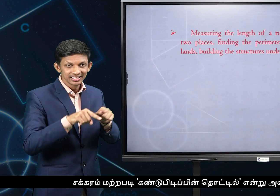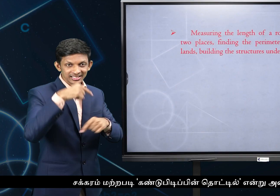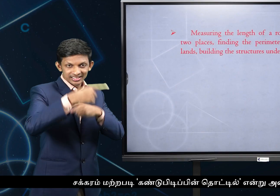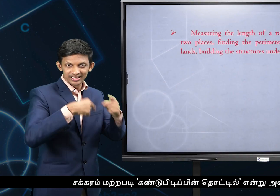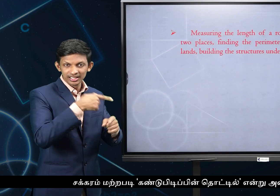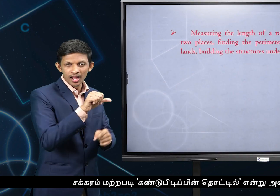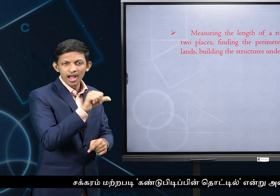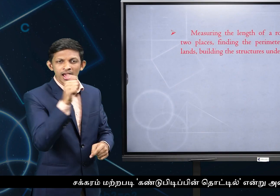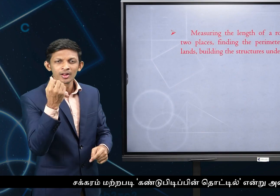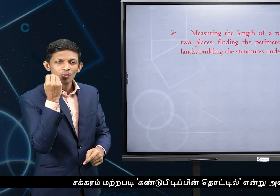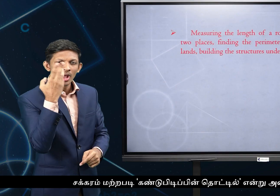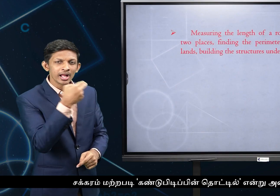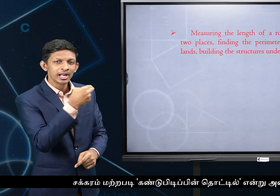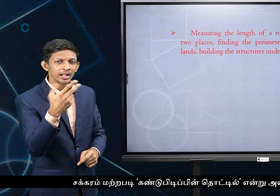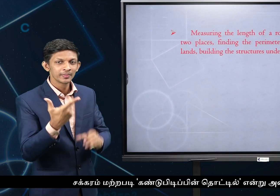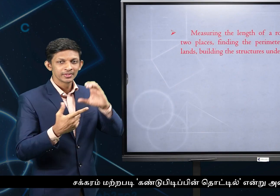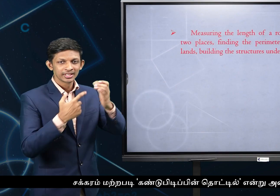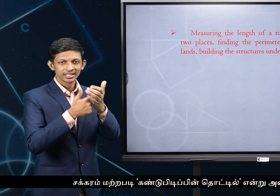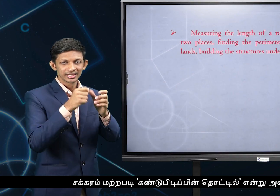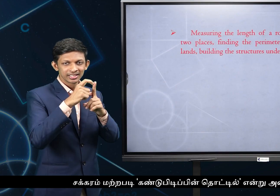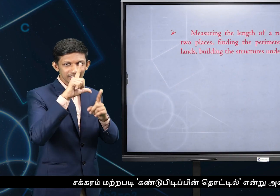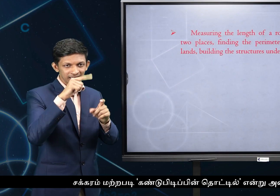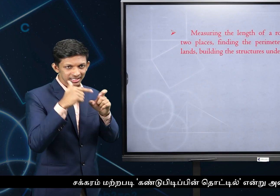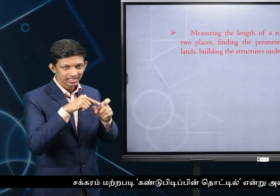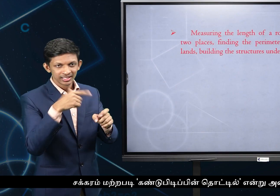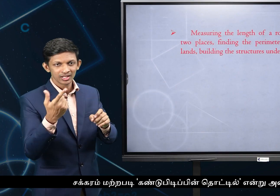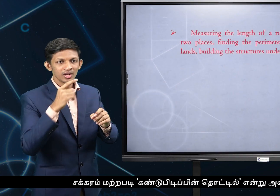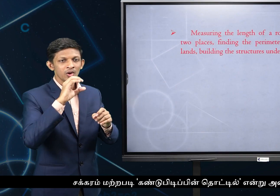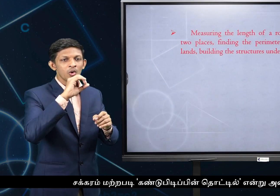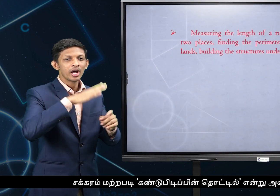சக்கரம் மற்றபடி கண்டுபிடிப்பின் தொட்டில் என்று அழைக்கப்படுகிறது.